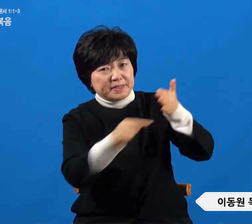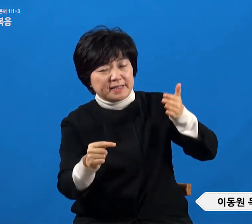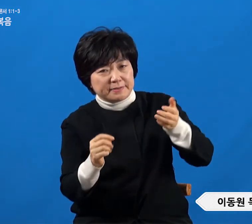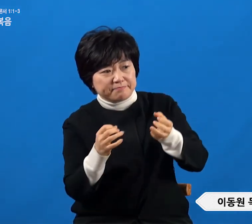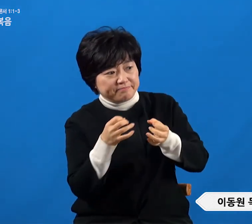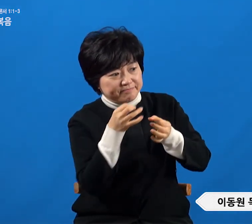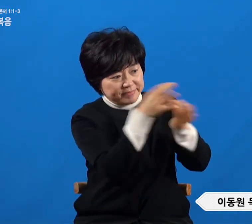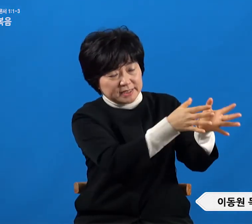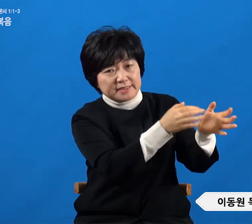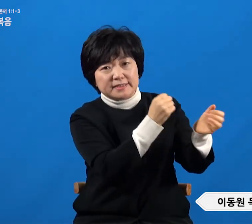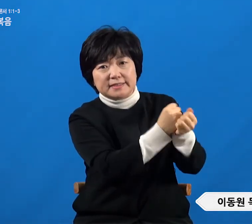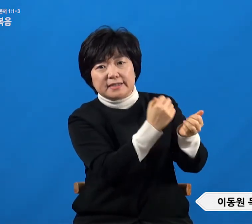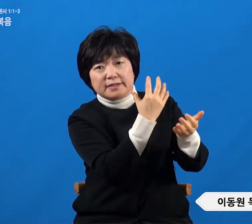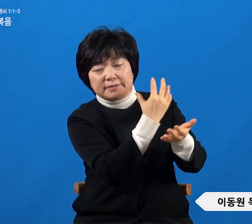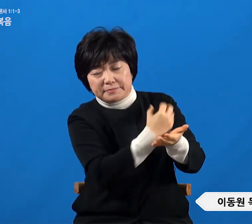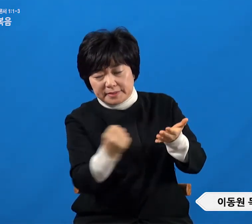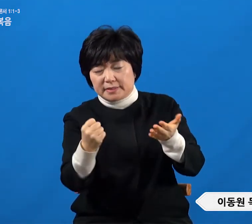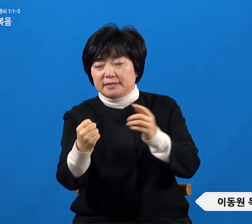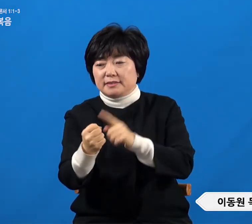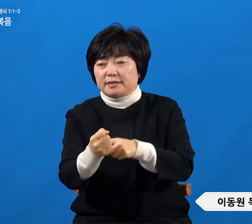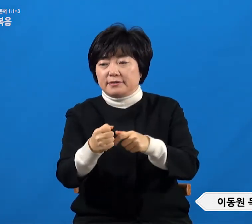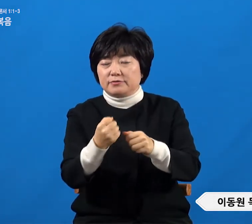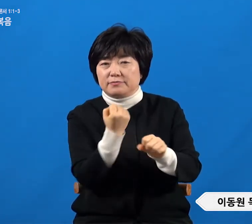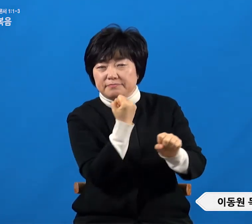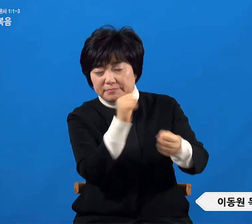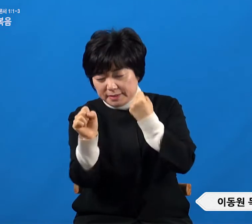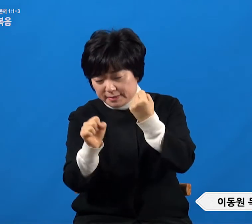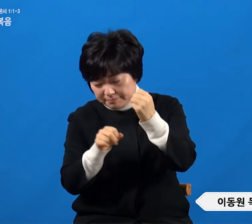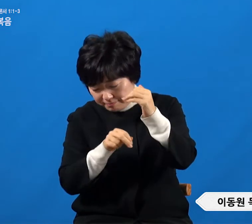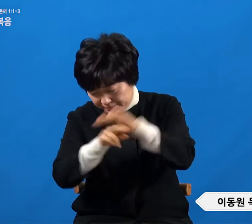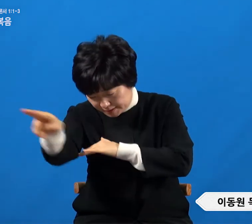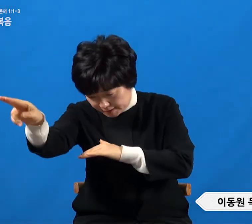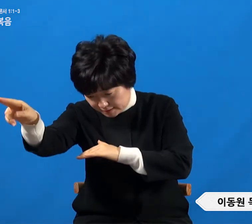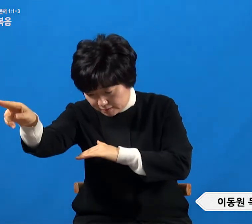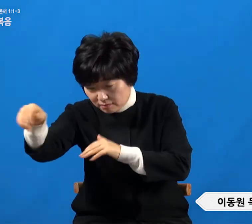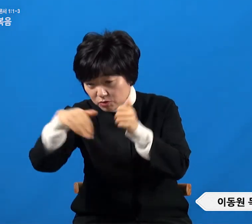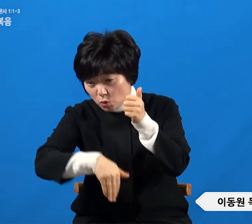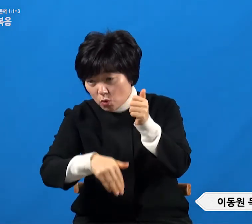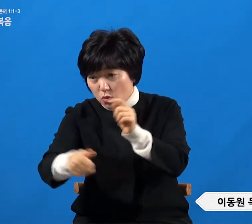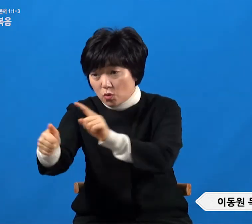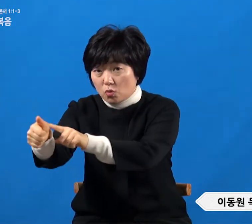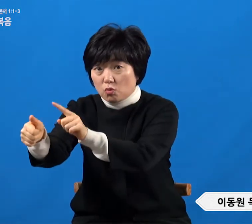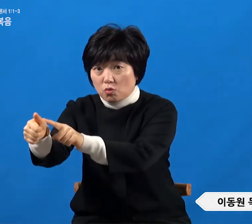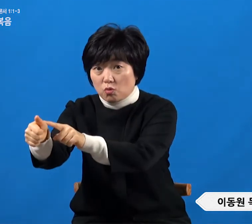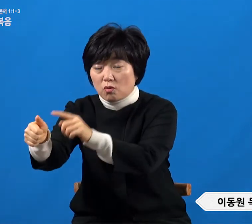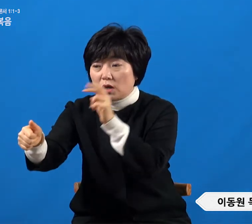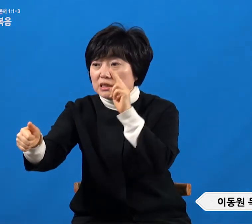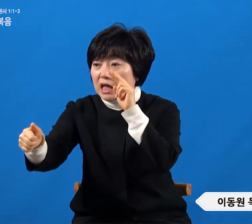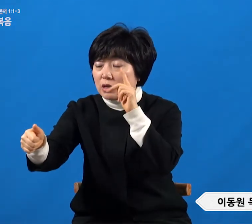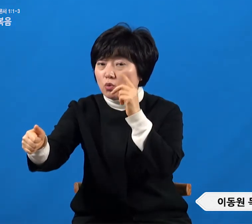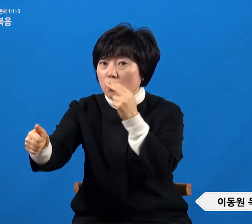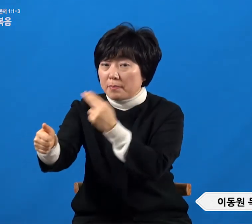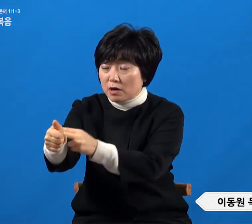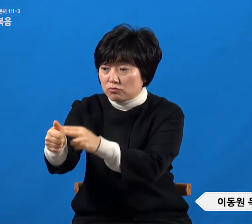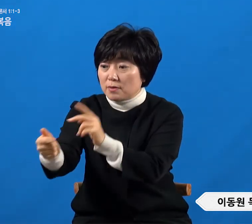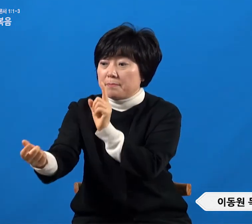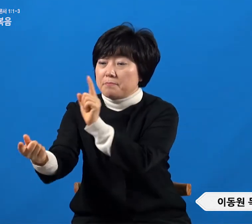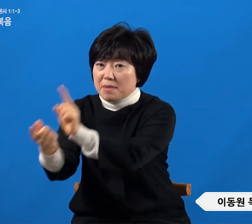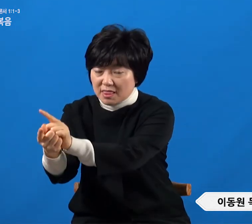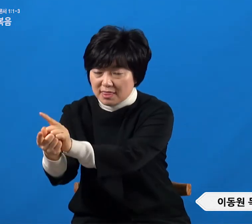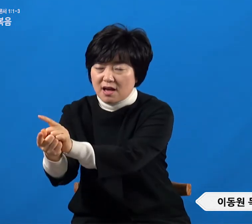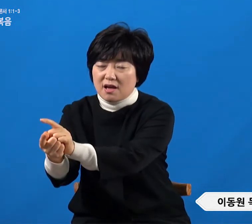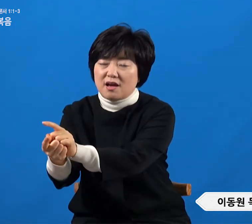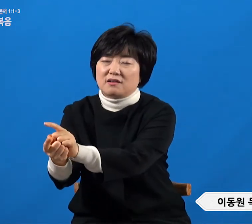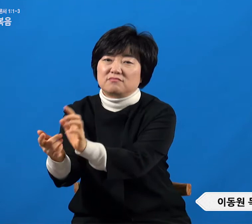바울을 만나 복음을 듣고 진지한 복음을 듣고 진지한 크리스천이 됩니다. 그러자 바울은 오네시모를 옛날